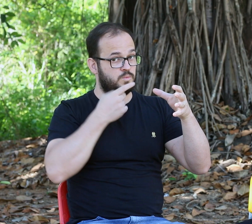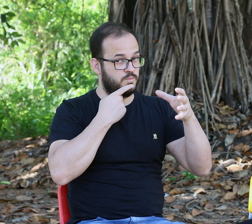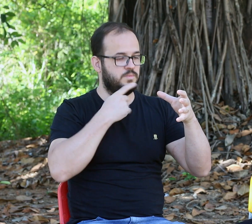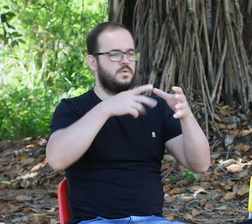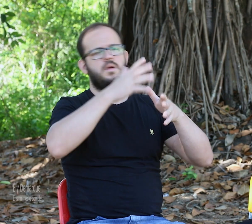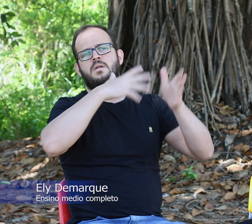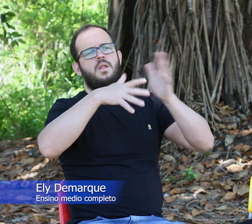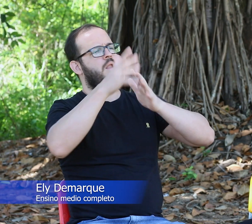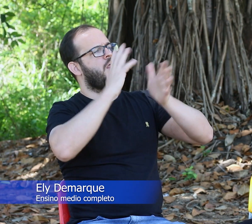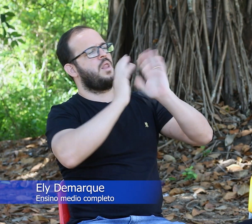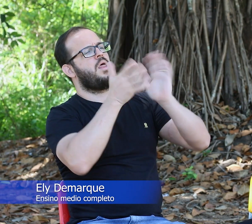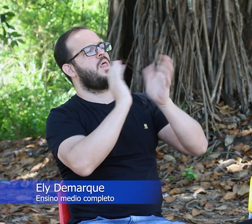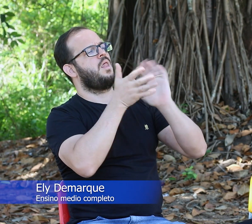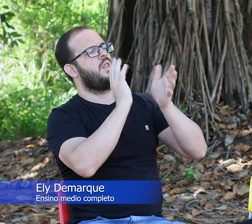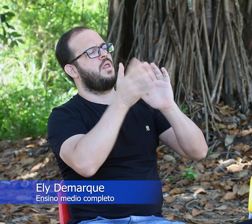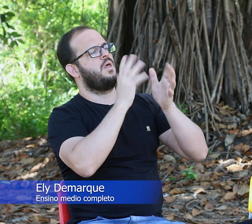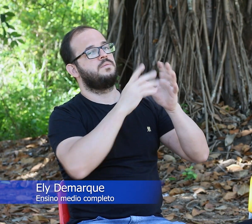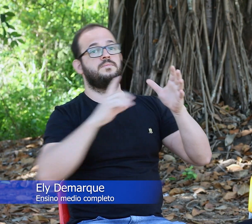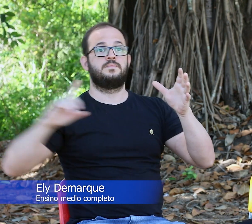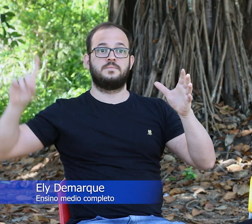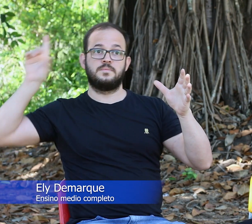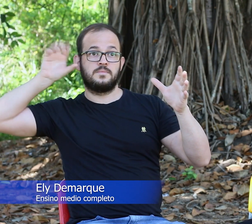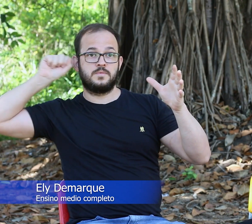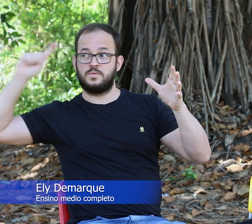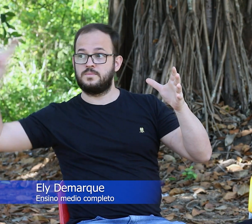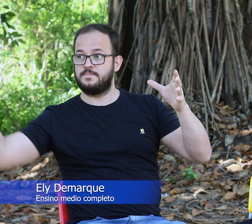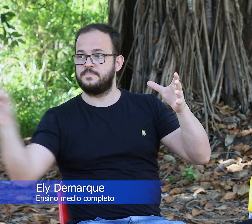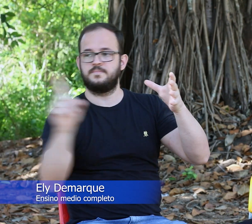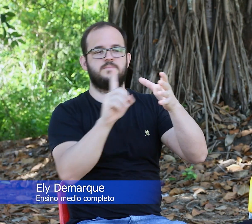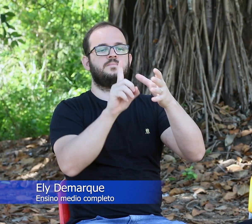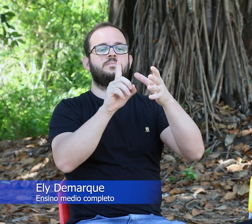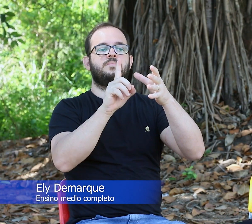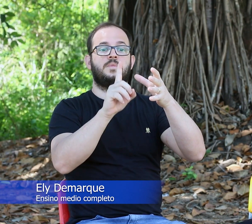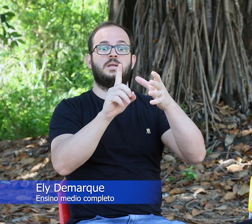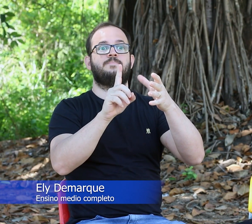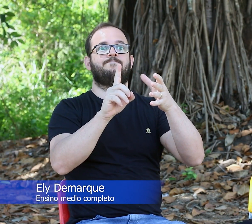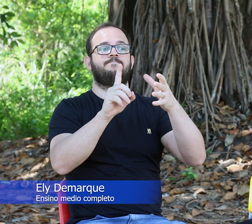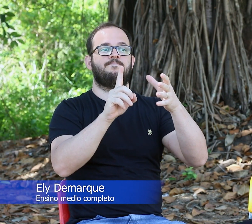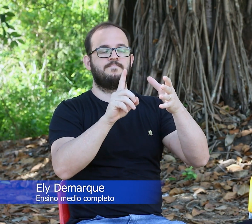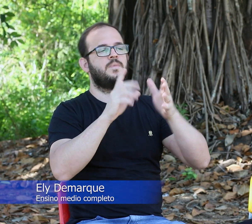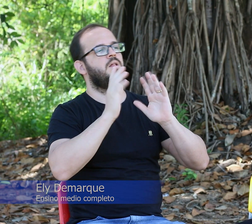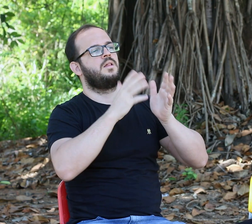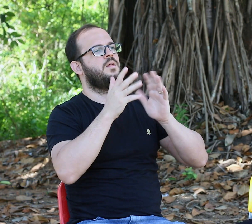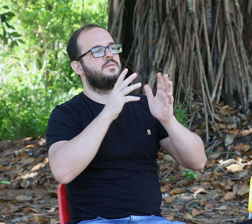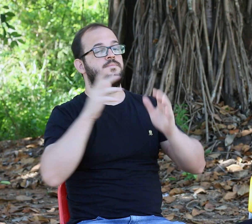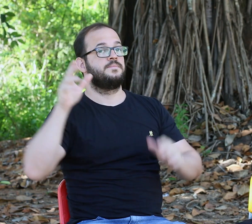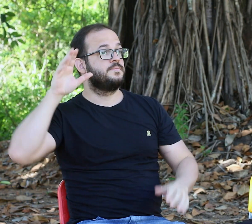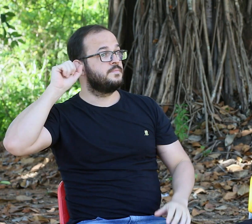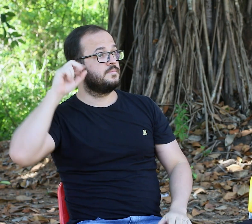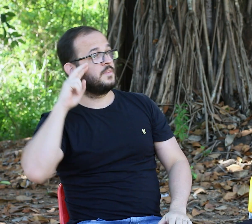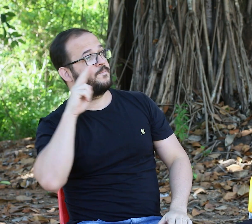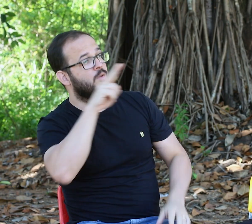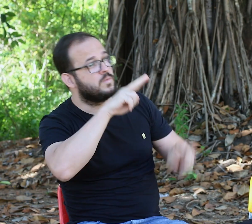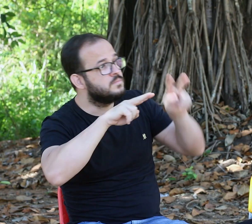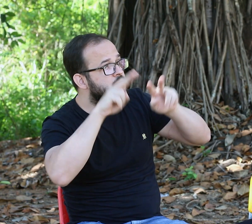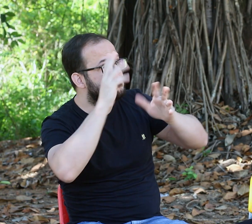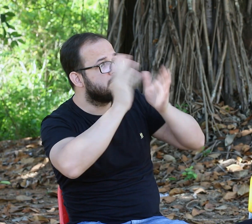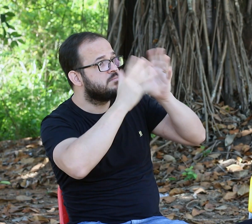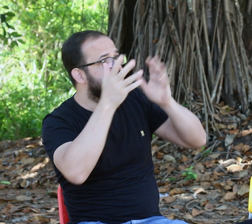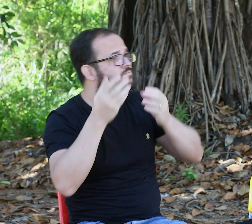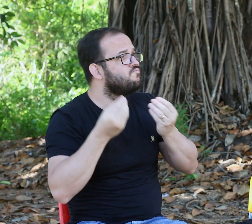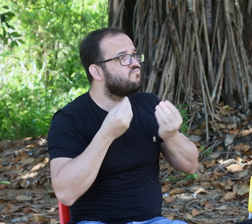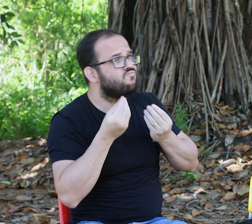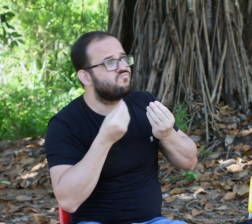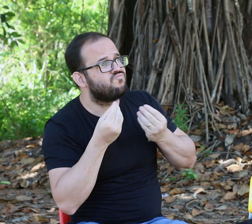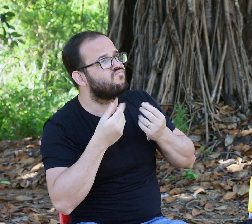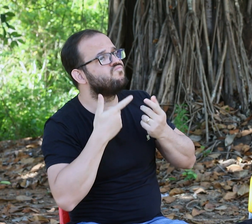Então, a comunidade surda tem a sua língua, a sua cultura, e o ouvinte que queira participar, às vezes o ouvinte vê